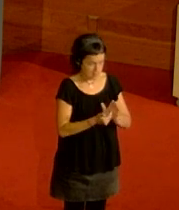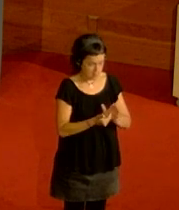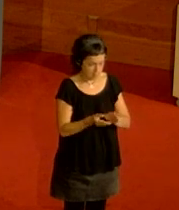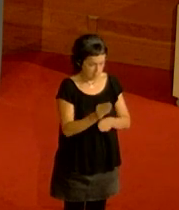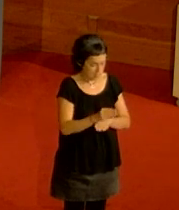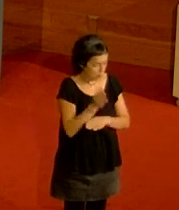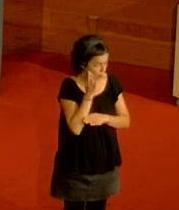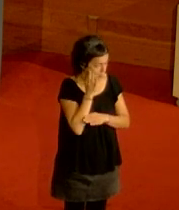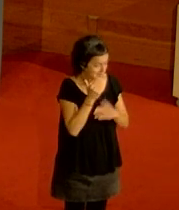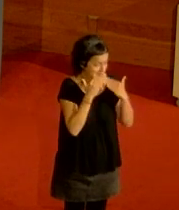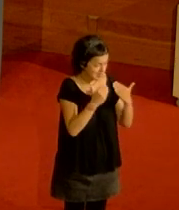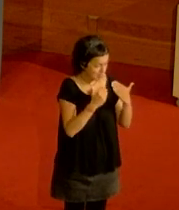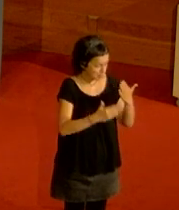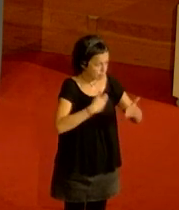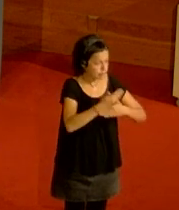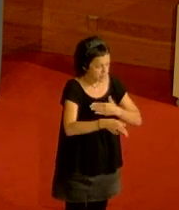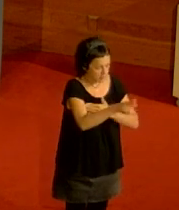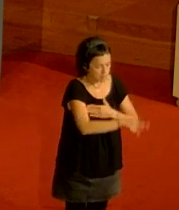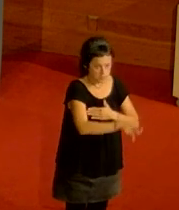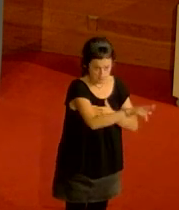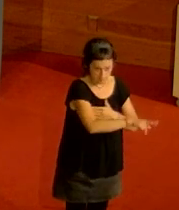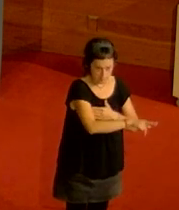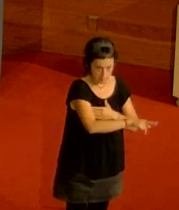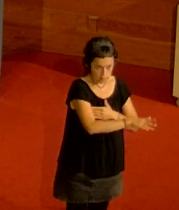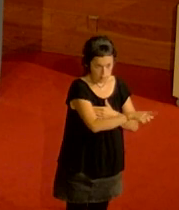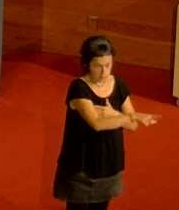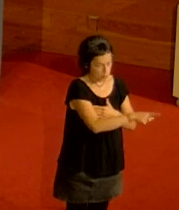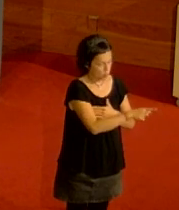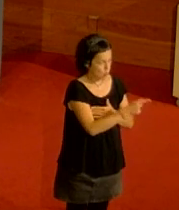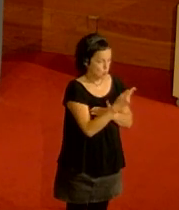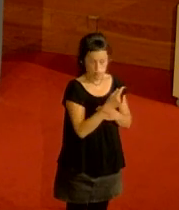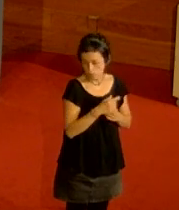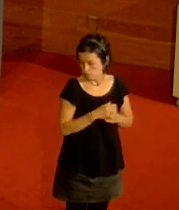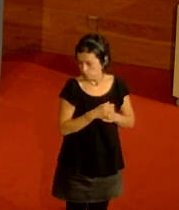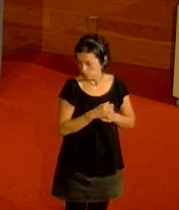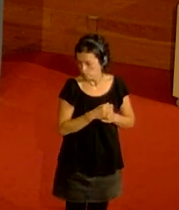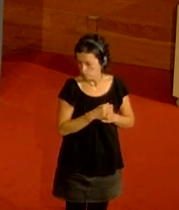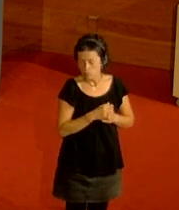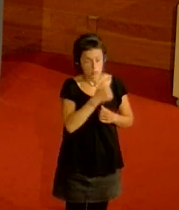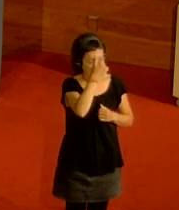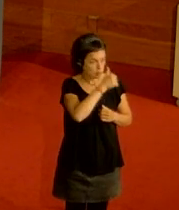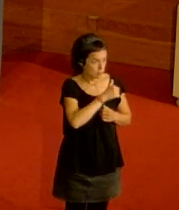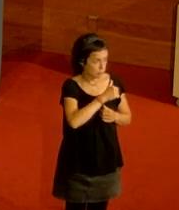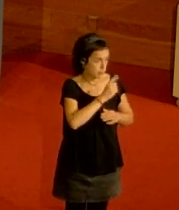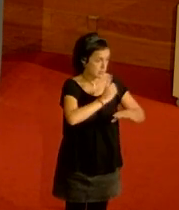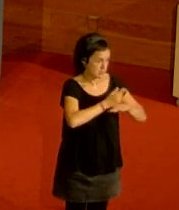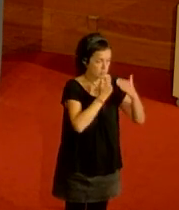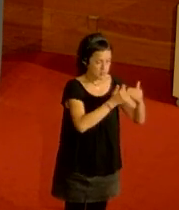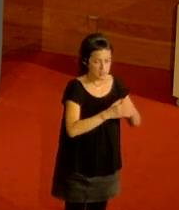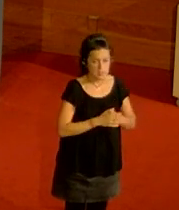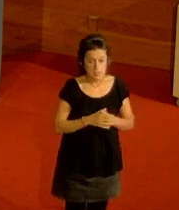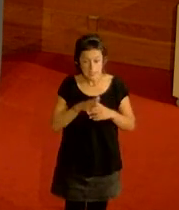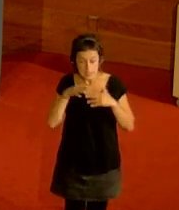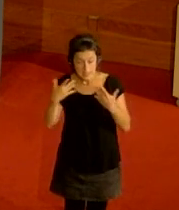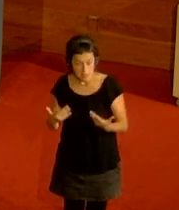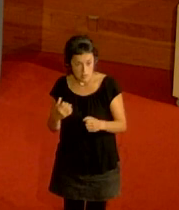perpetuar de una manera similar a como ahora en el trabajo se convierte también a se hace a los